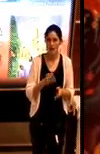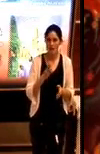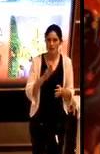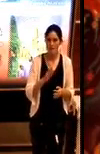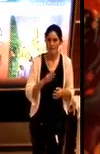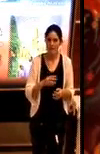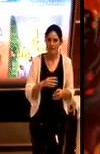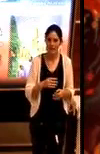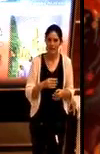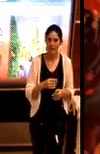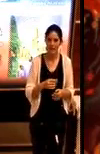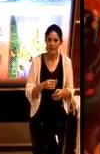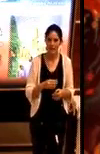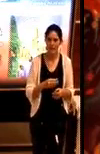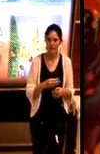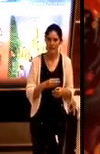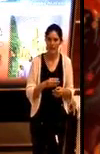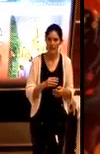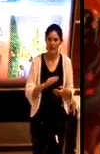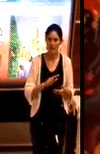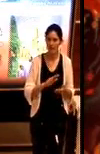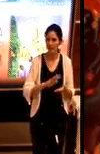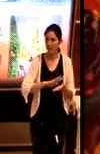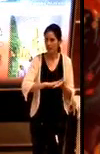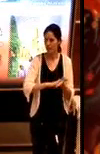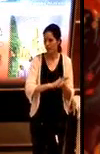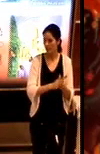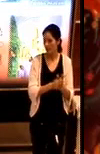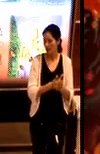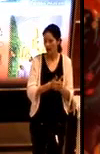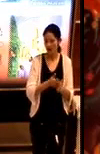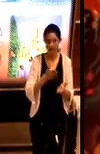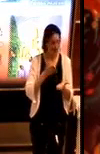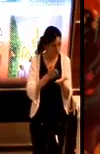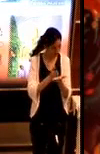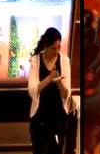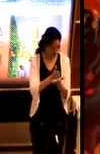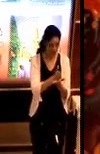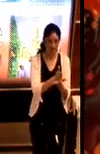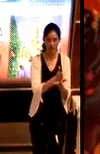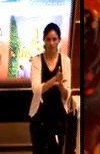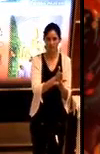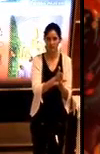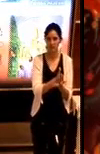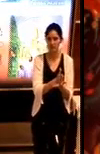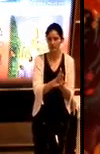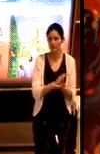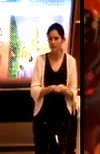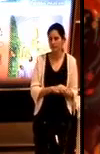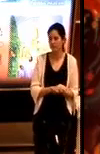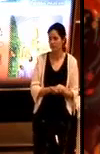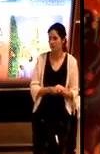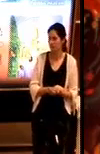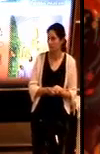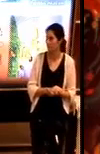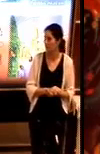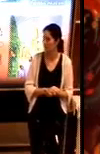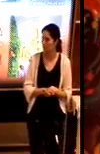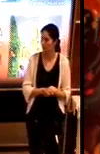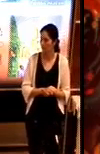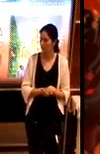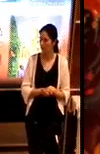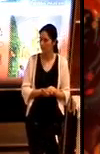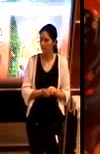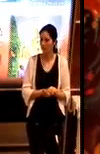y noche por los siglos de los siglos, dice el texto bíblico. Tal vez no alcanzan a ver bien allí